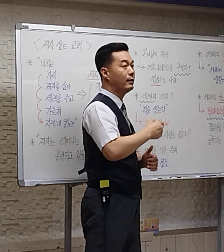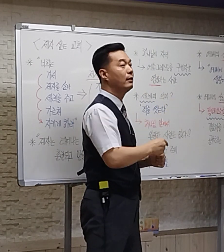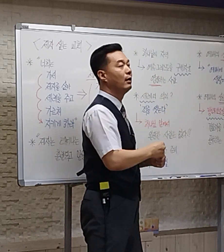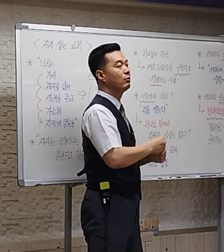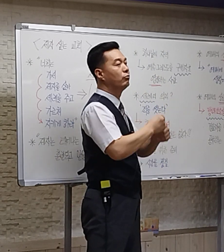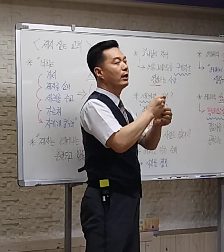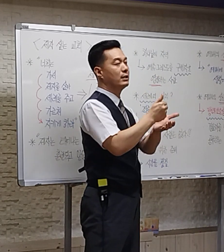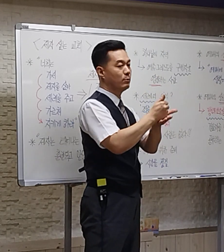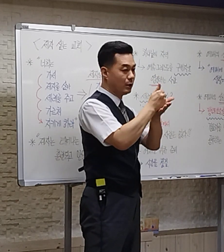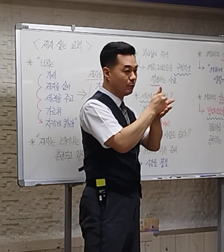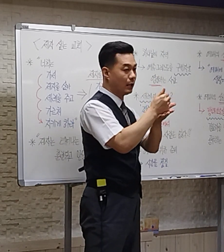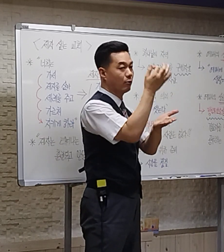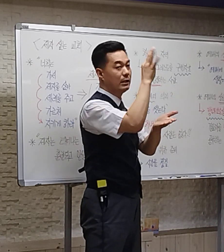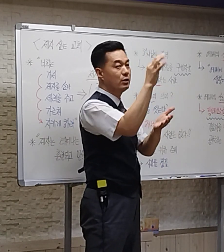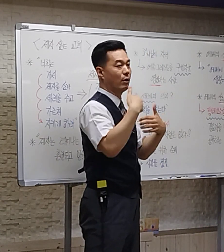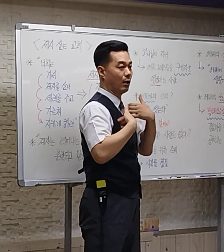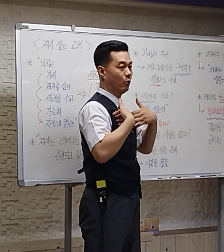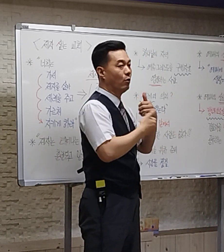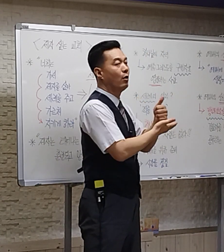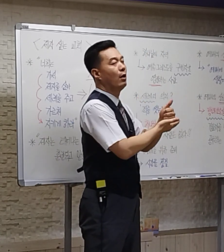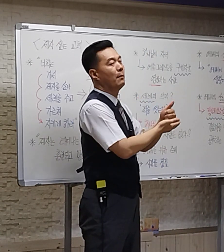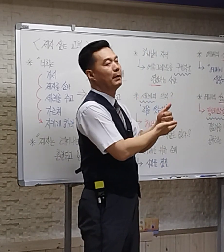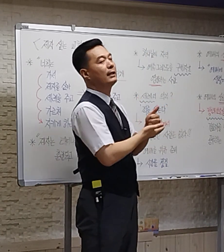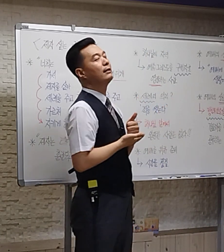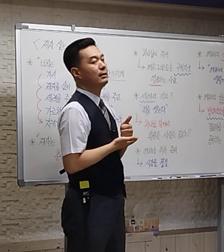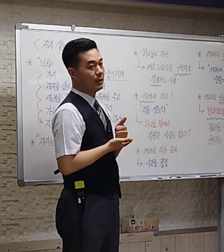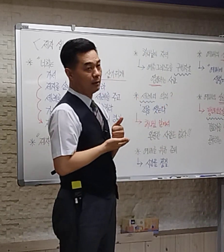나를 구원하신 분입니다 하고 인정하고 받아들인 사람이에요.